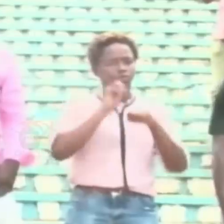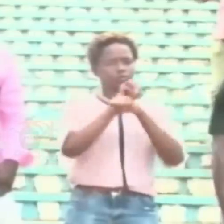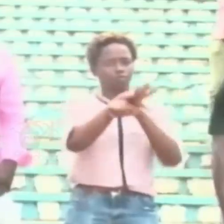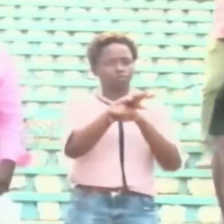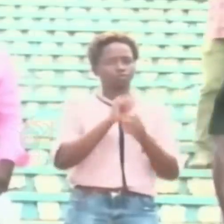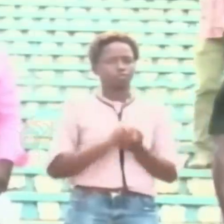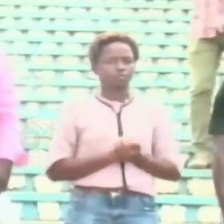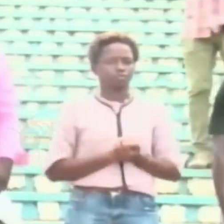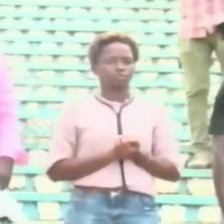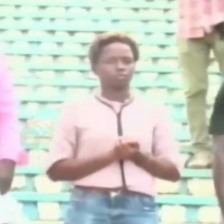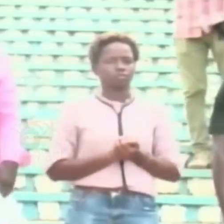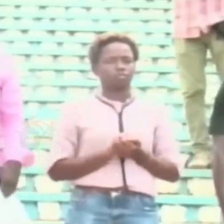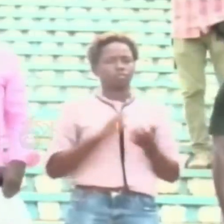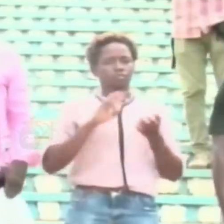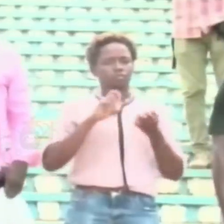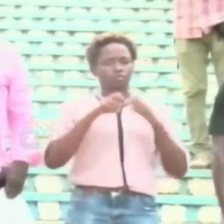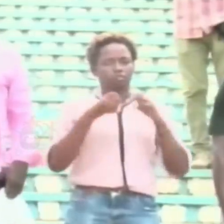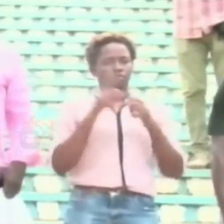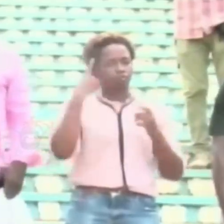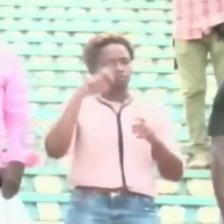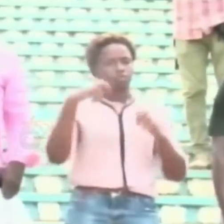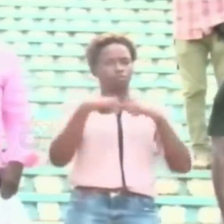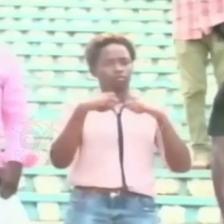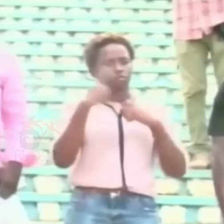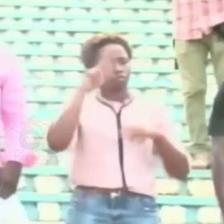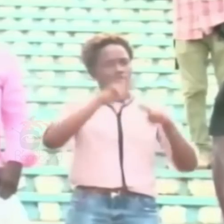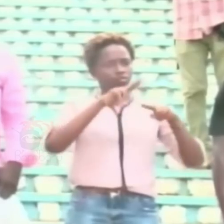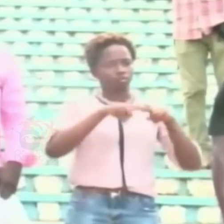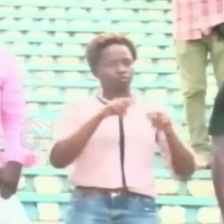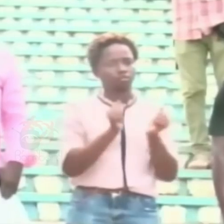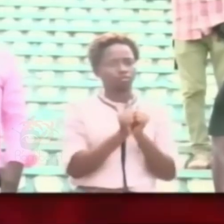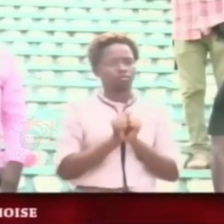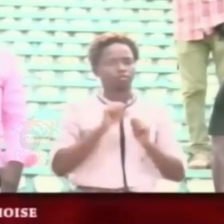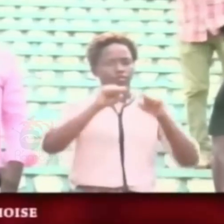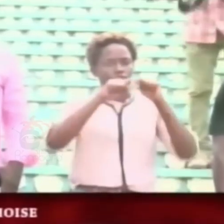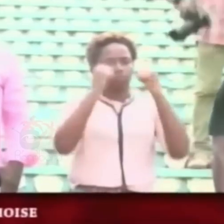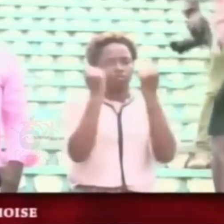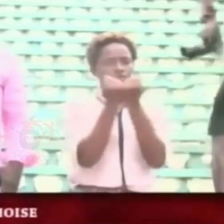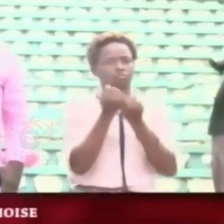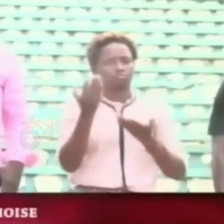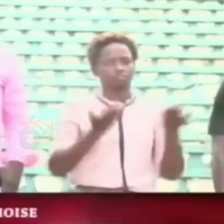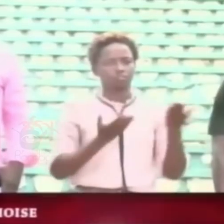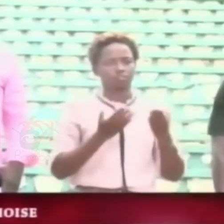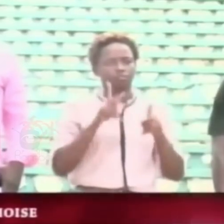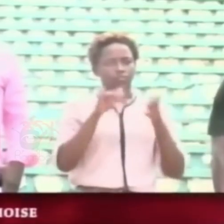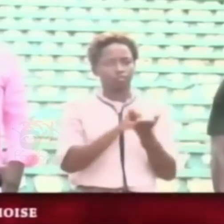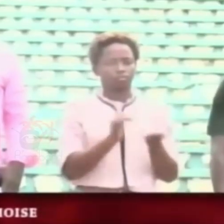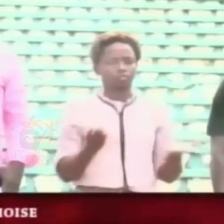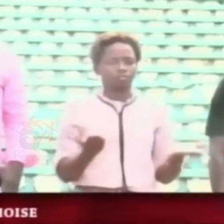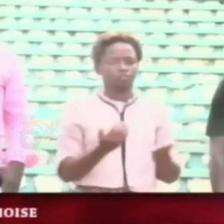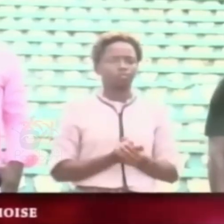voyer commission technique là. Qui pour venir chita avec société civile du Chiti. Parce que pas oublier,